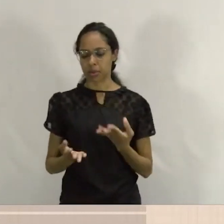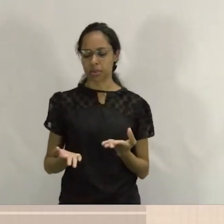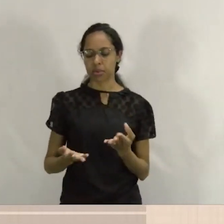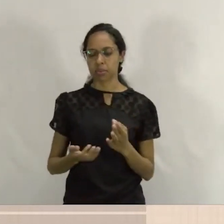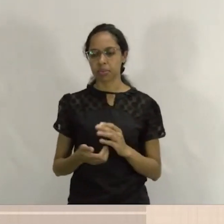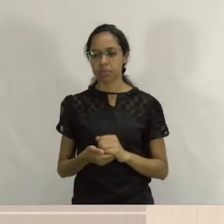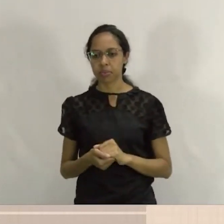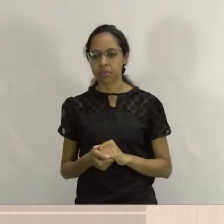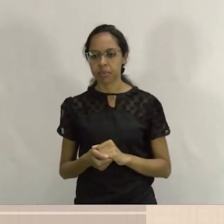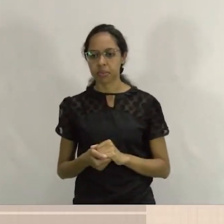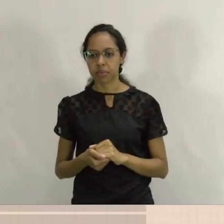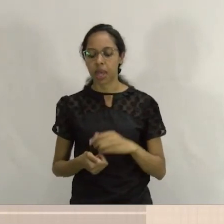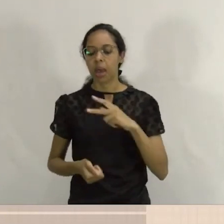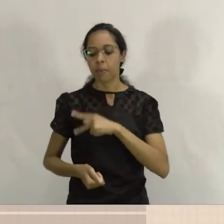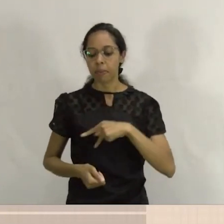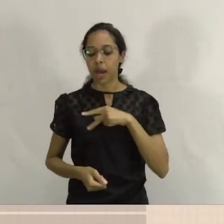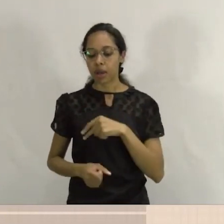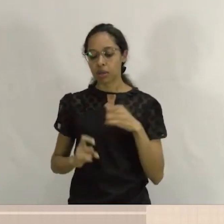Ele ousou falar assim: